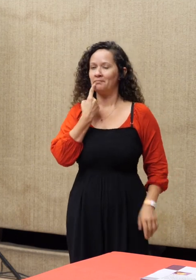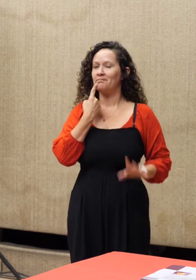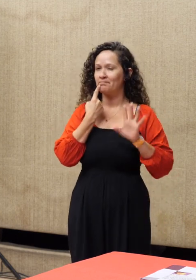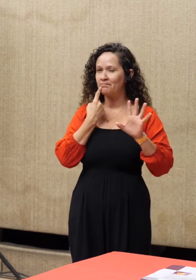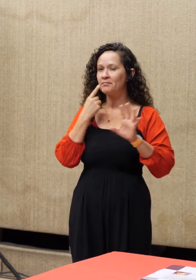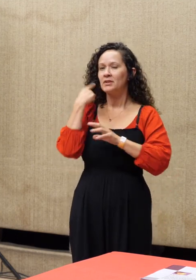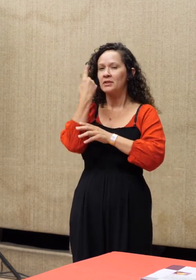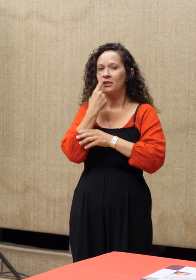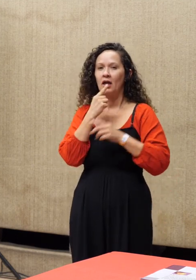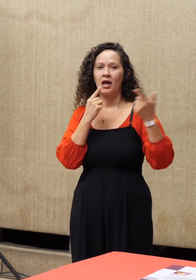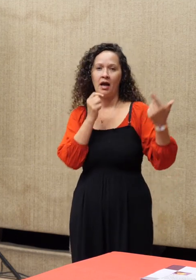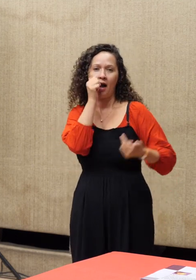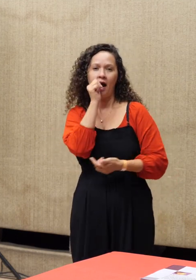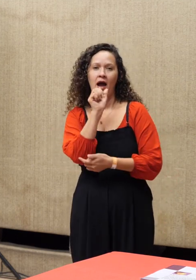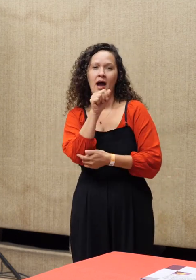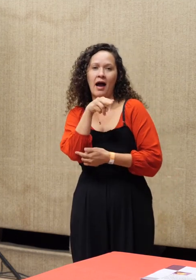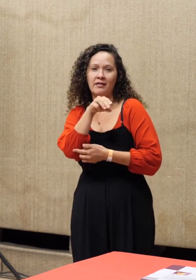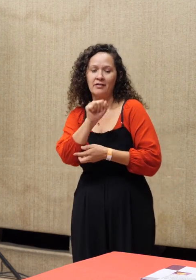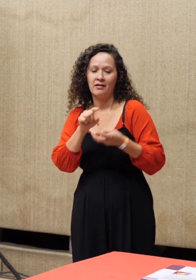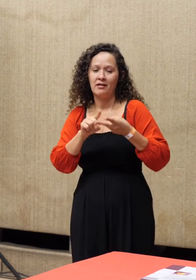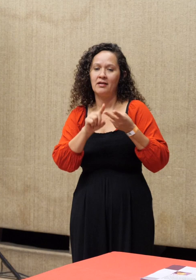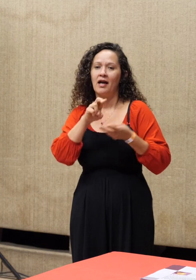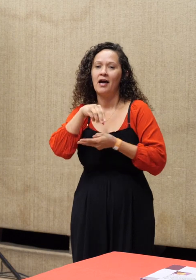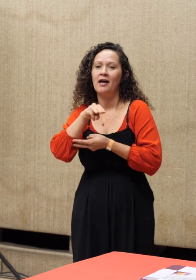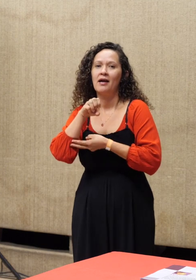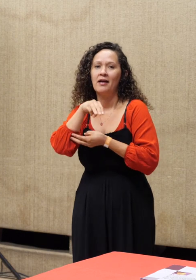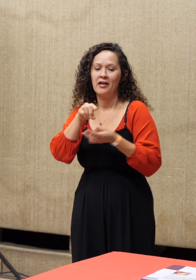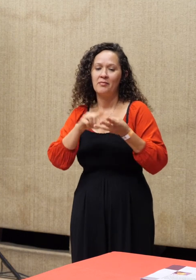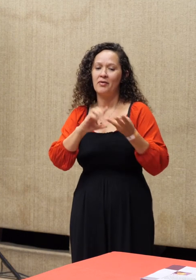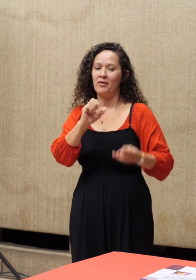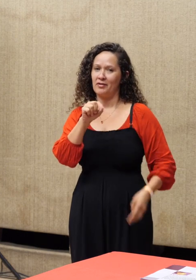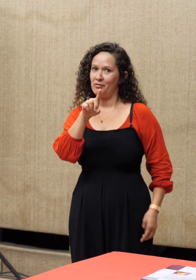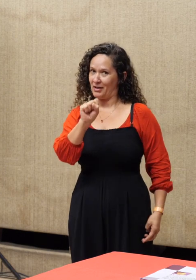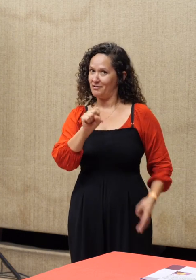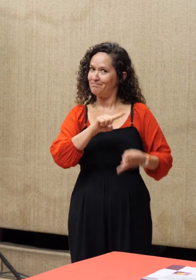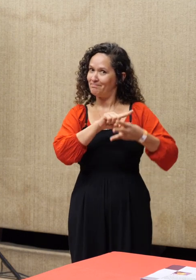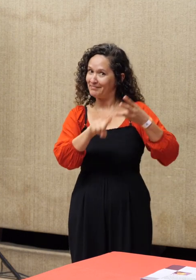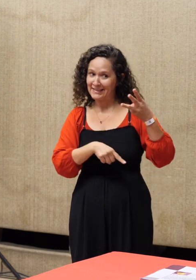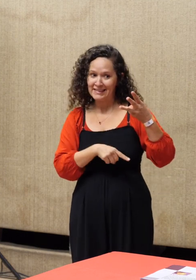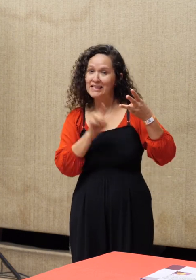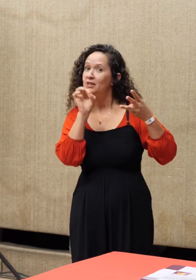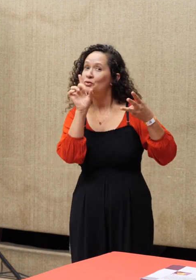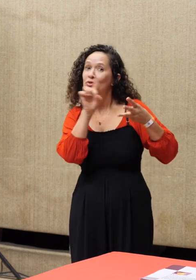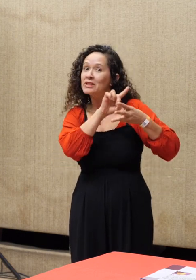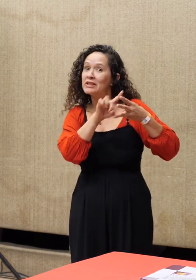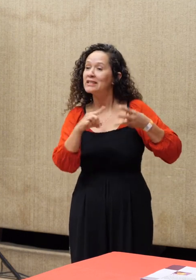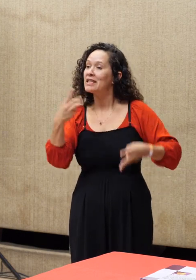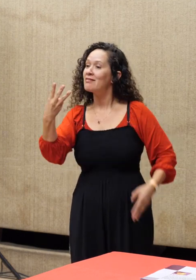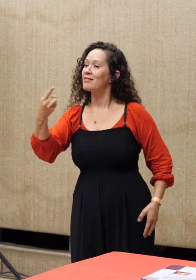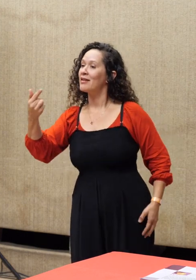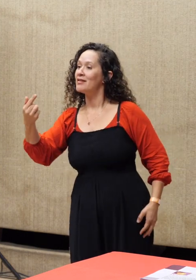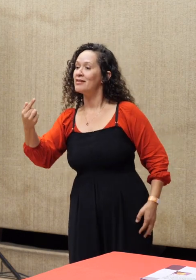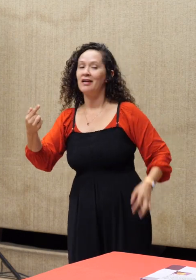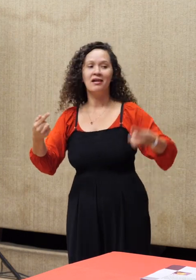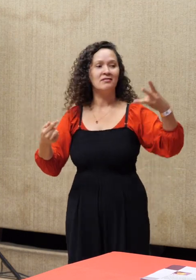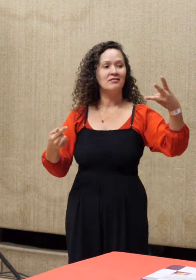a deputada Adriana, Raymond e o Carlos Veras. 3 de